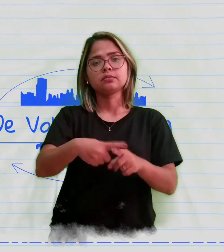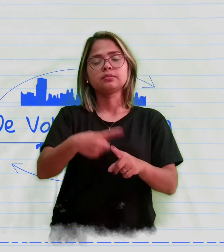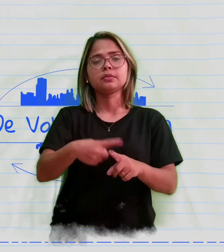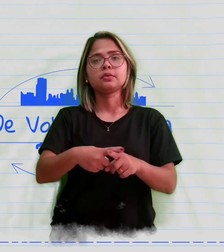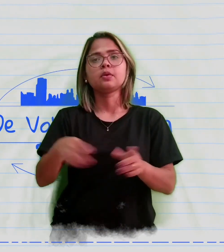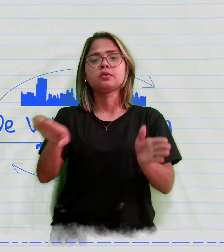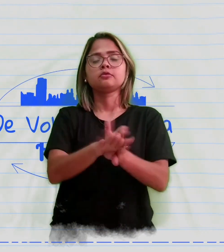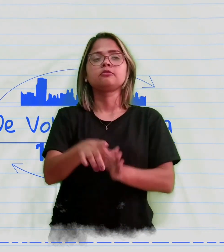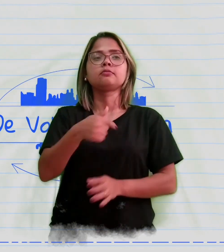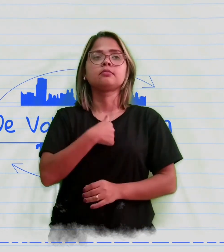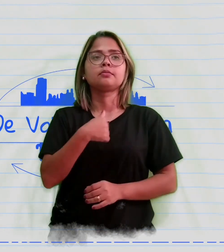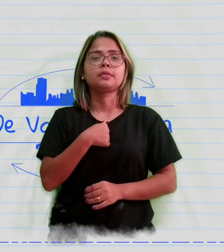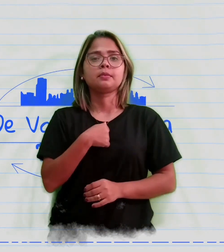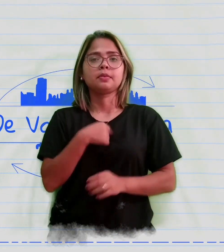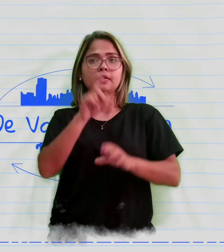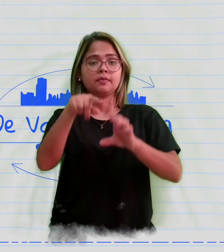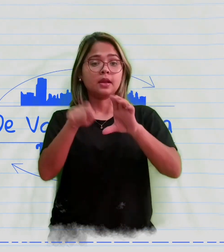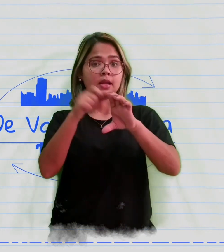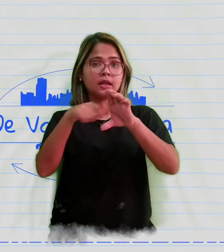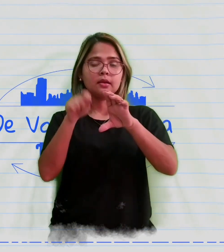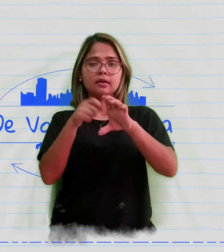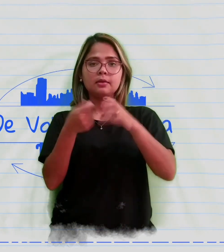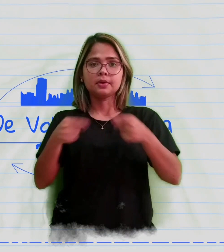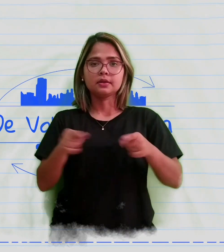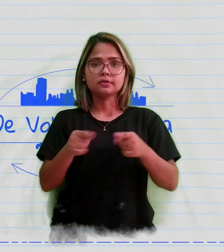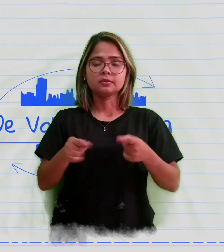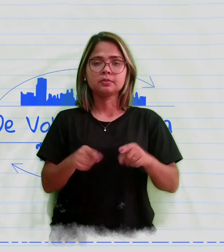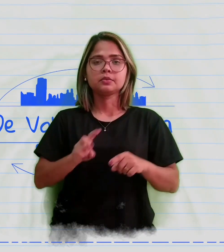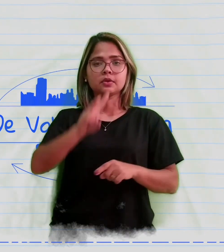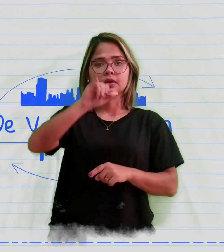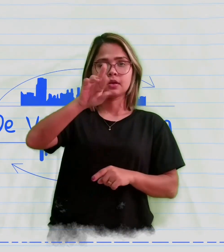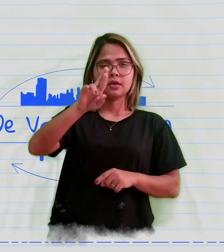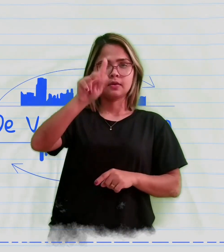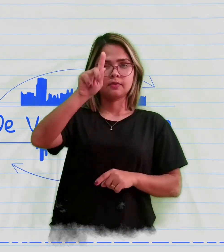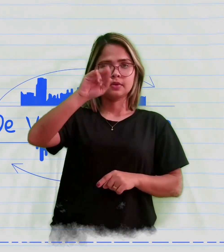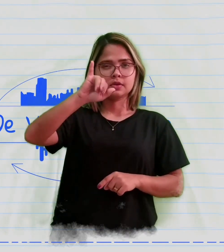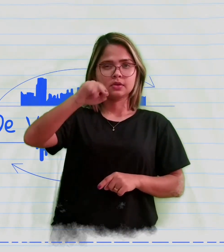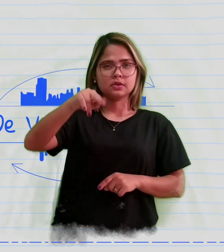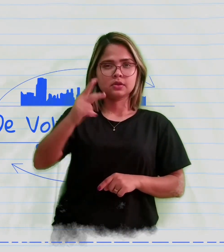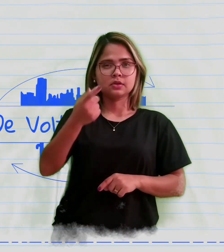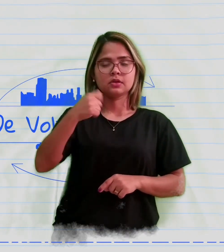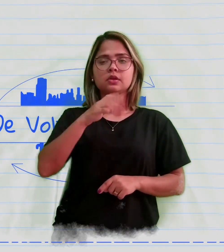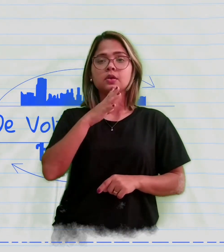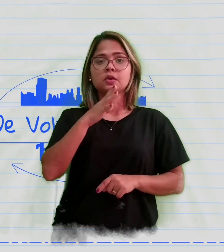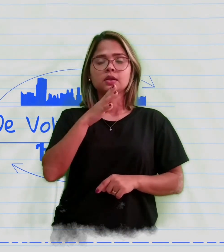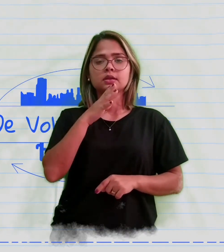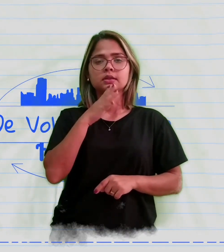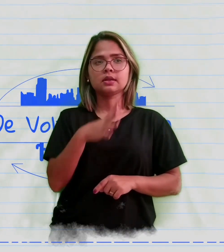quando chegou para mim era a ideia de clipes, né? Das músicas que a Virginia conhecia. Acho que ela conhecia, pelo menos Amarelo, ela já tinha ouvido.